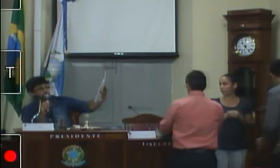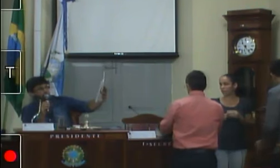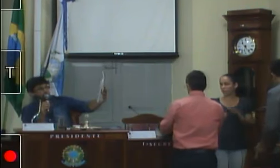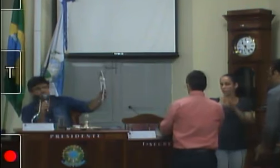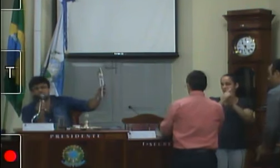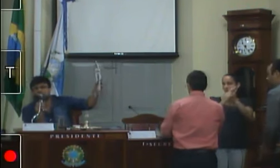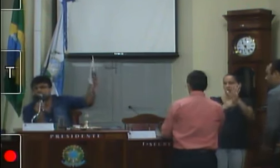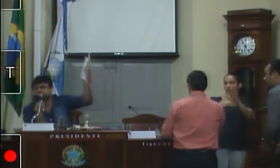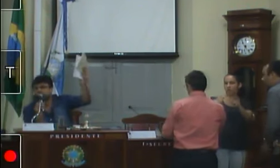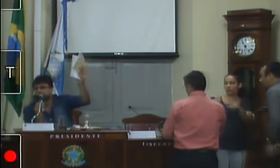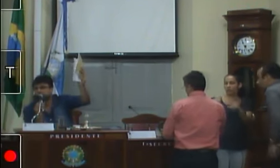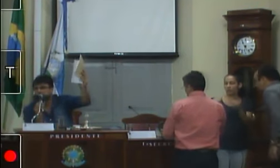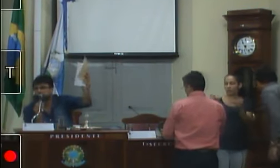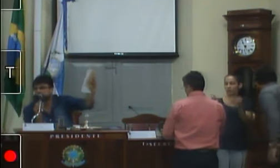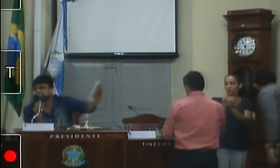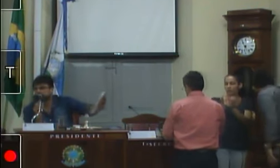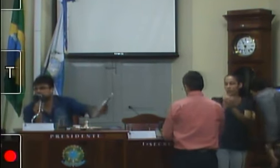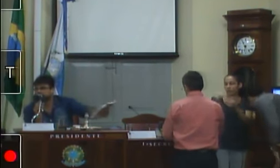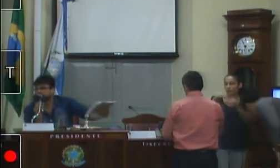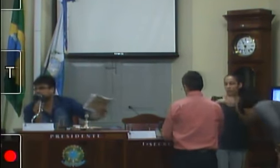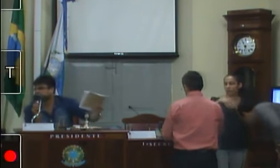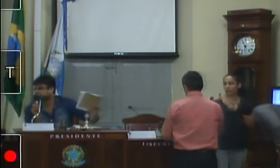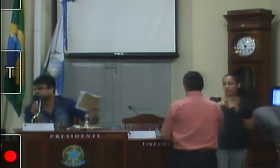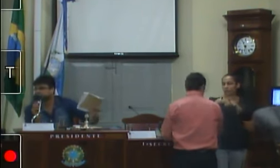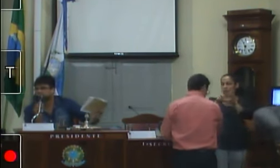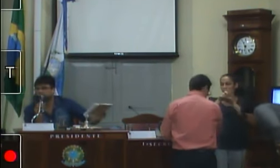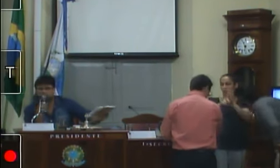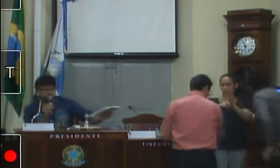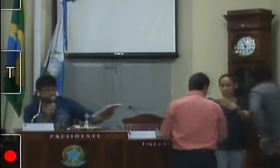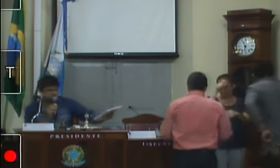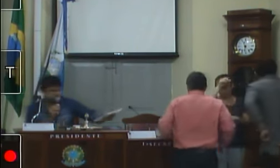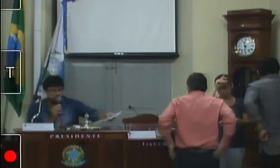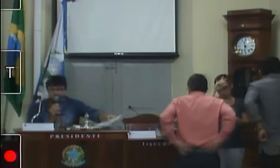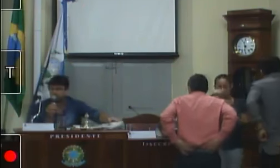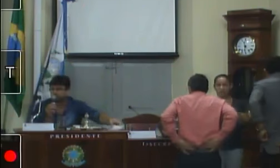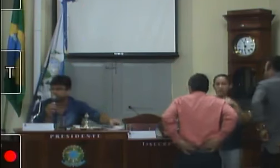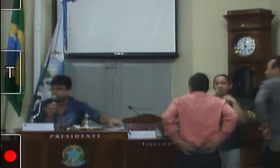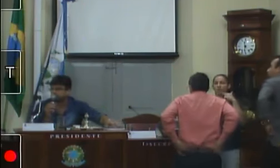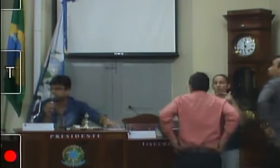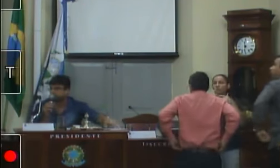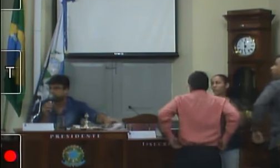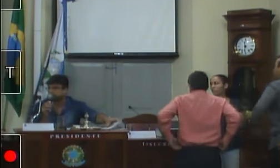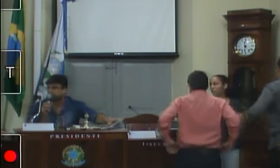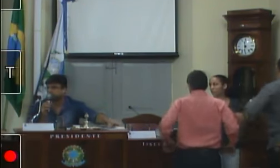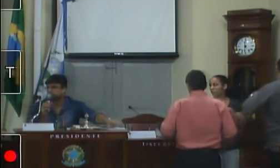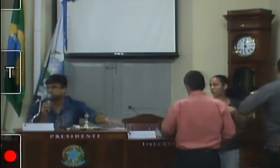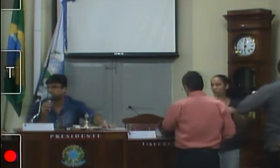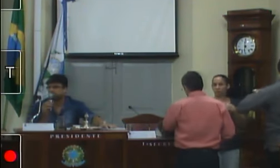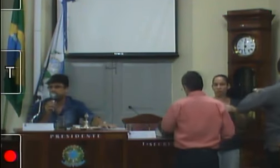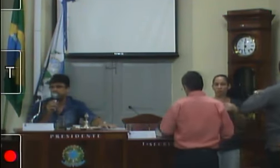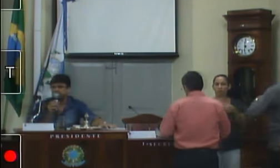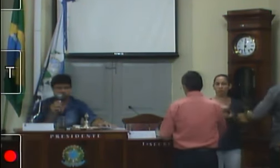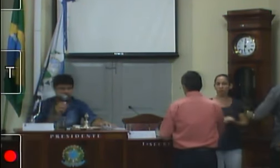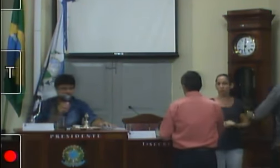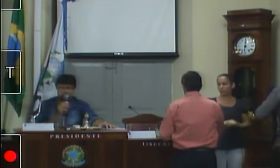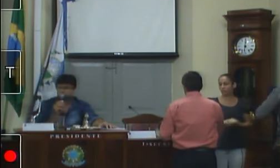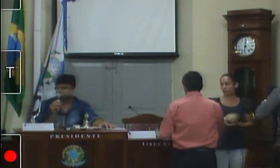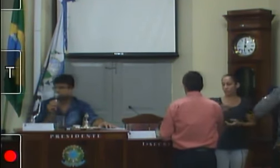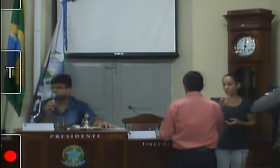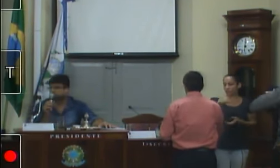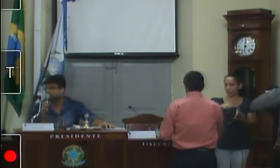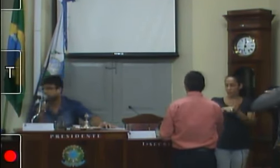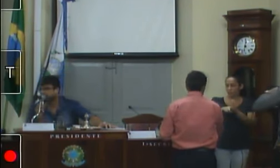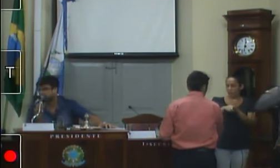regimento interno e a lei orgânica para todos os vereadores aí, para não pairar nenhuma dúvida, quando houver alguma discussão, algum posicionamento, é só nós